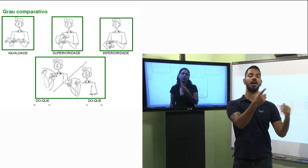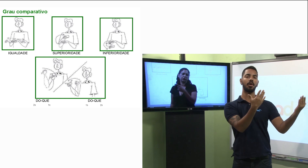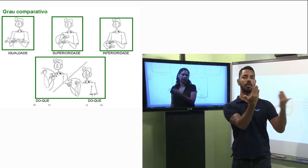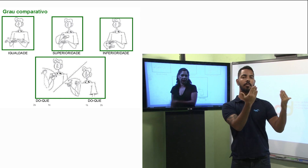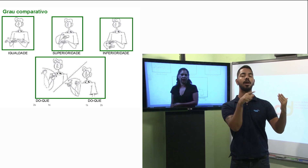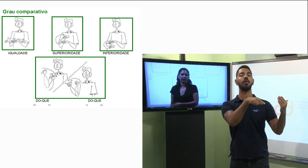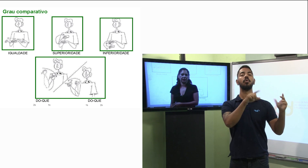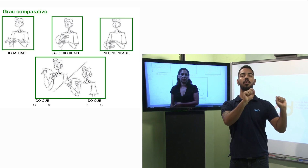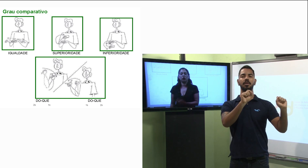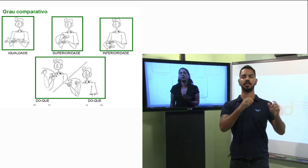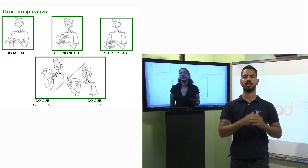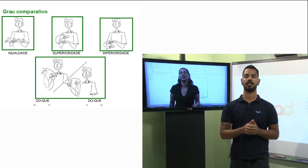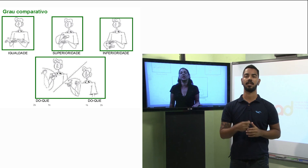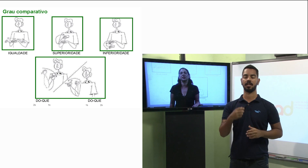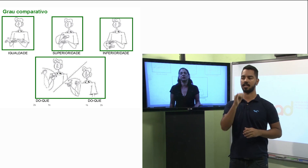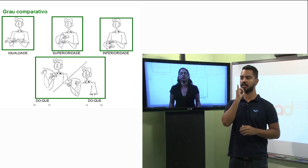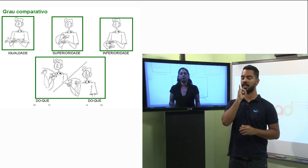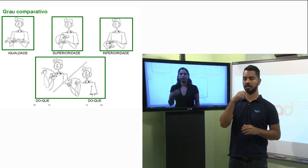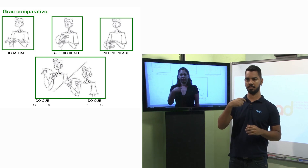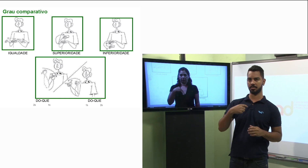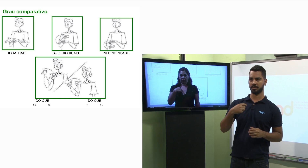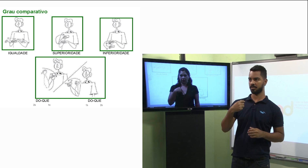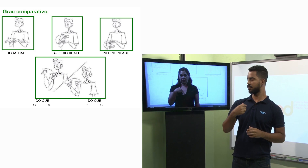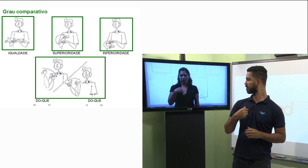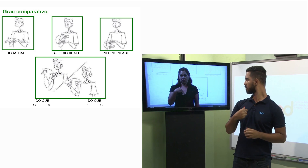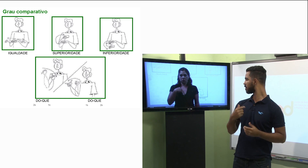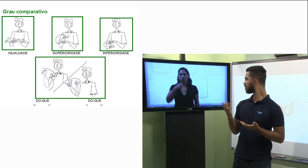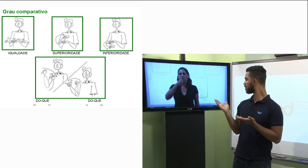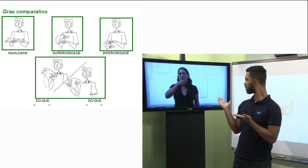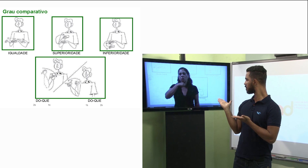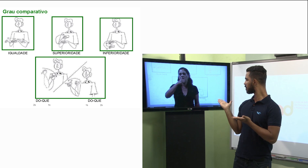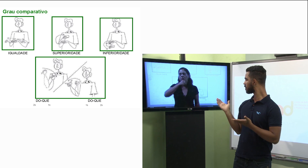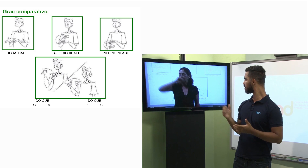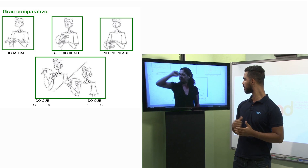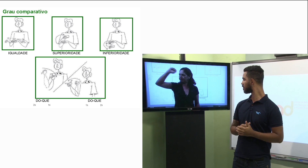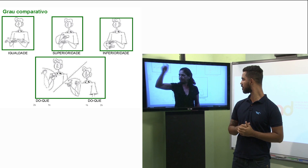mais velha do que ele. Como seria isso? Eu